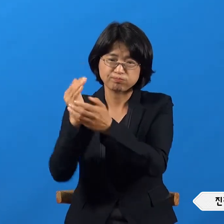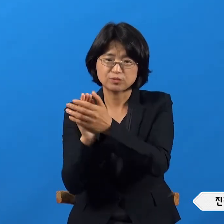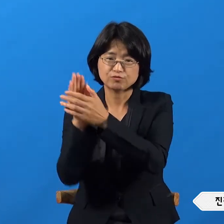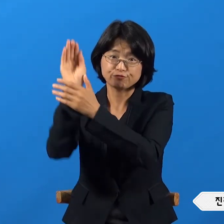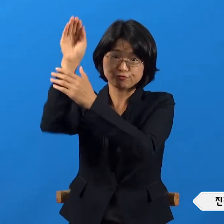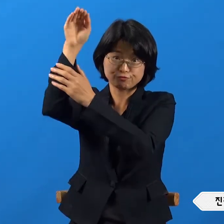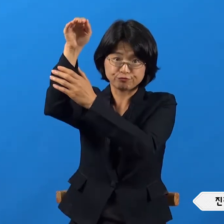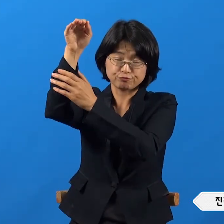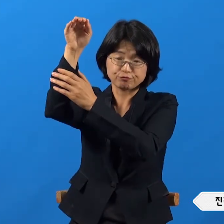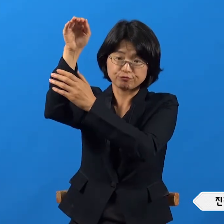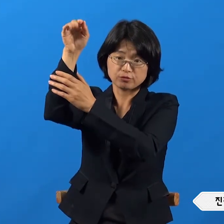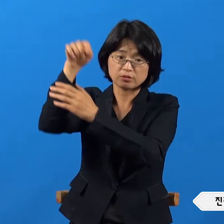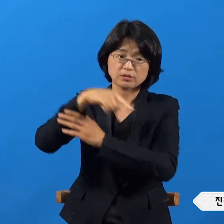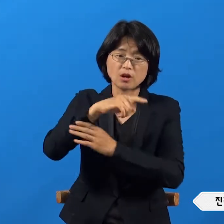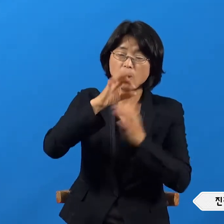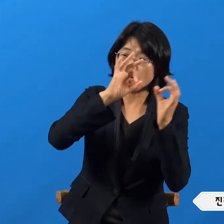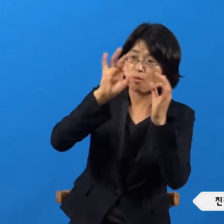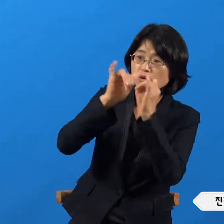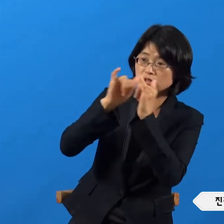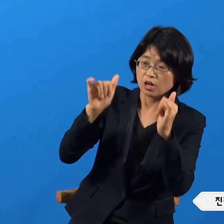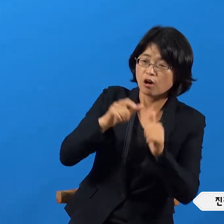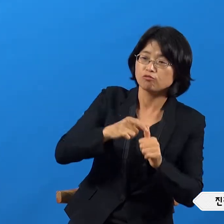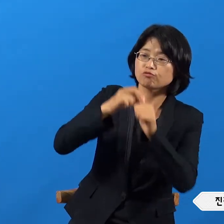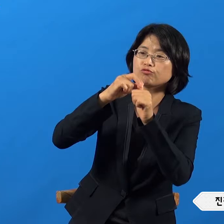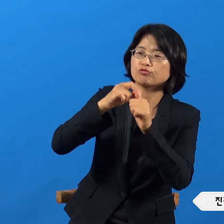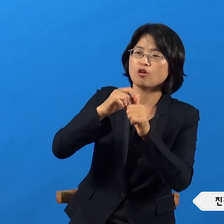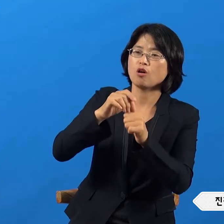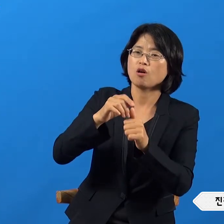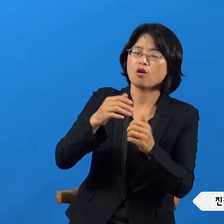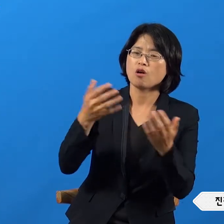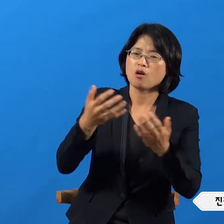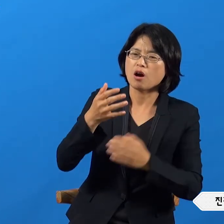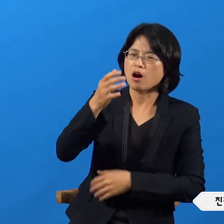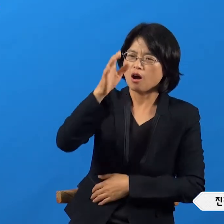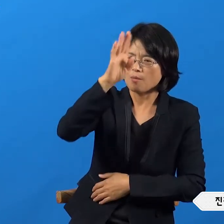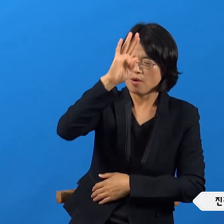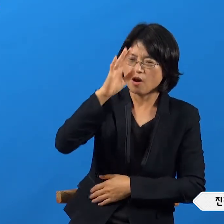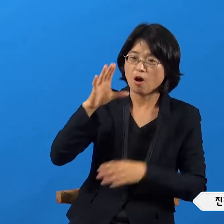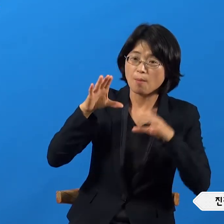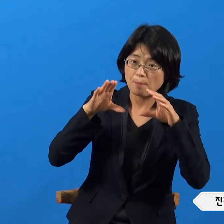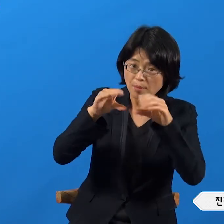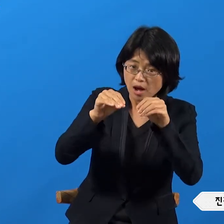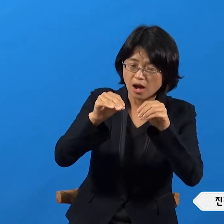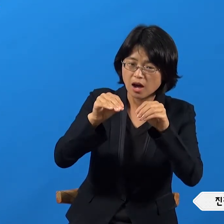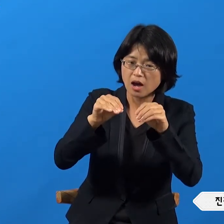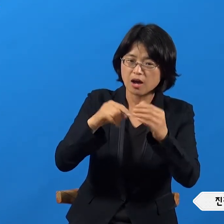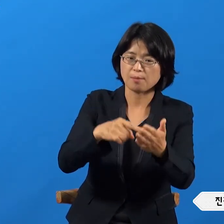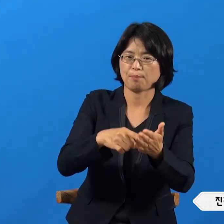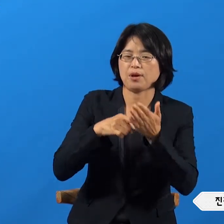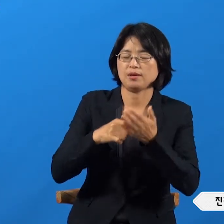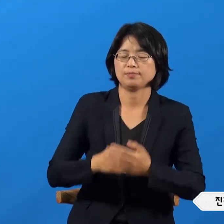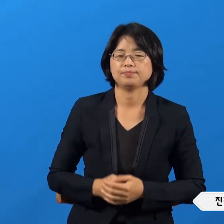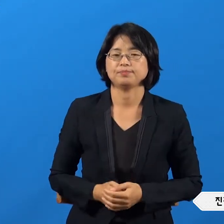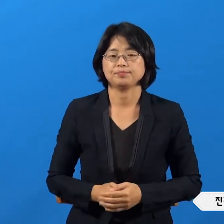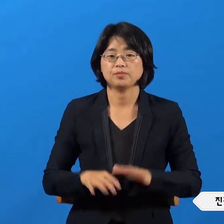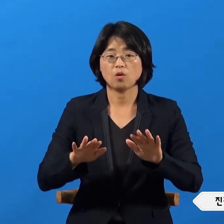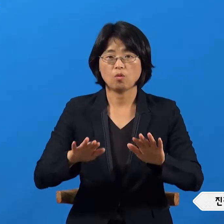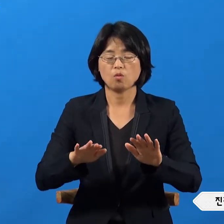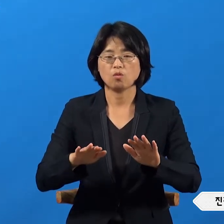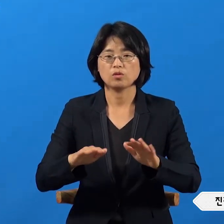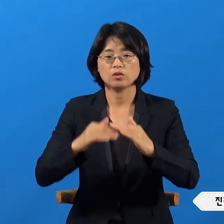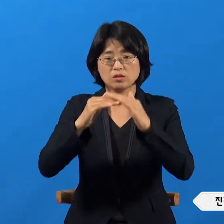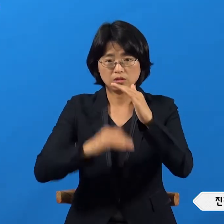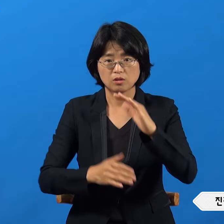받고 깨끗함을 입는 장면이 성경에 나옵니다. 오늘 본문을 통해서 우리에게 주시는